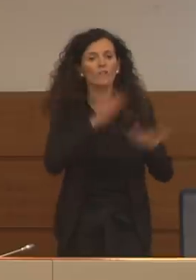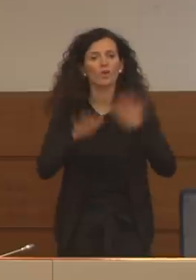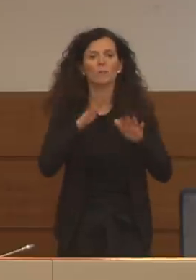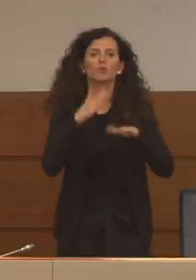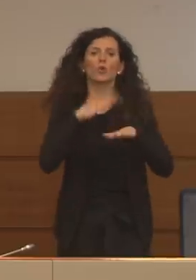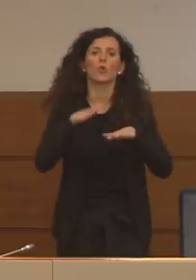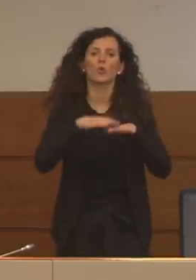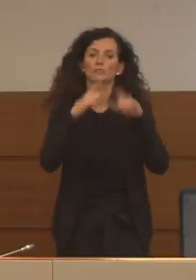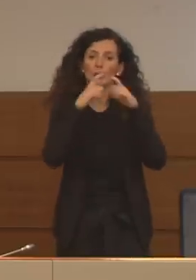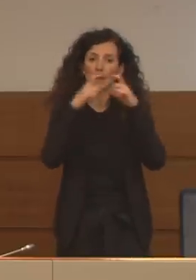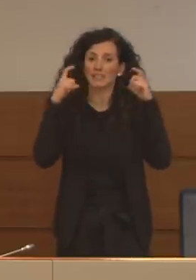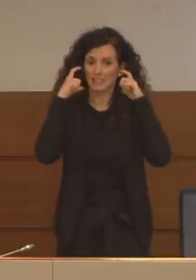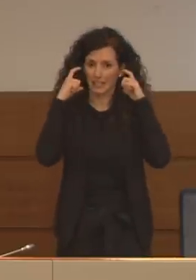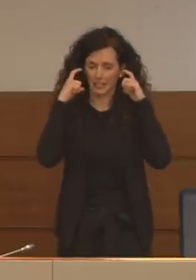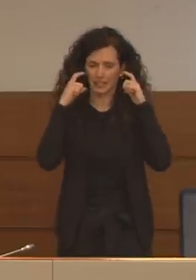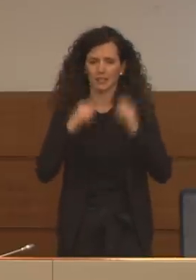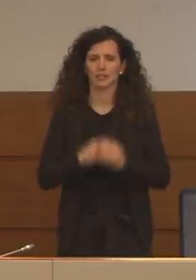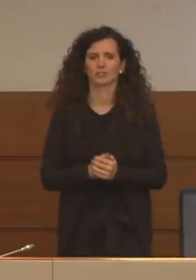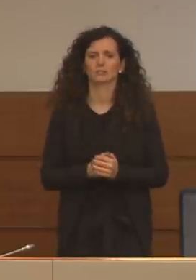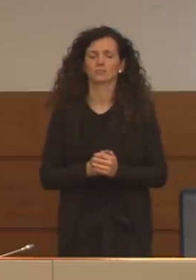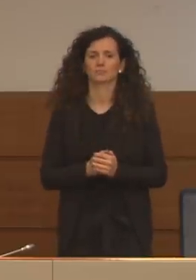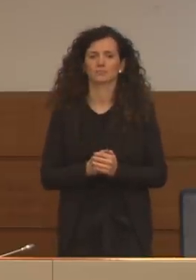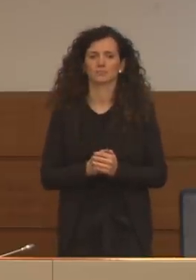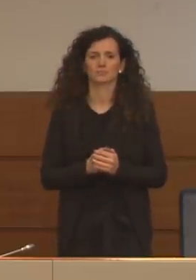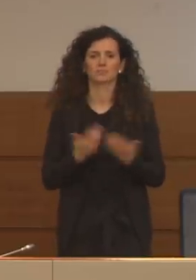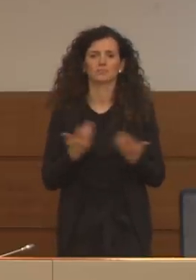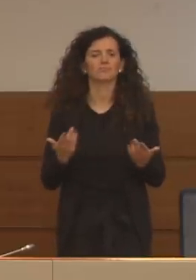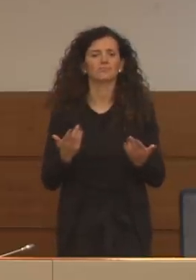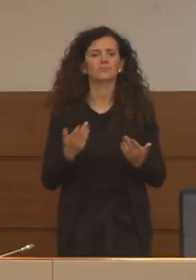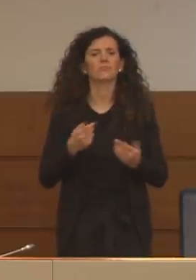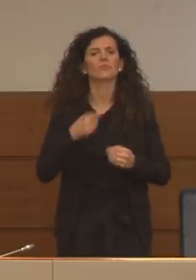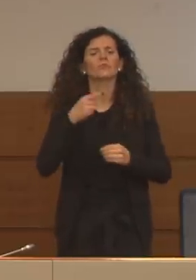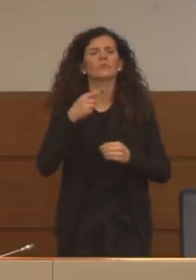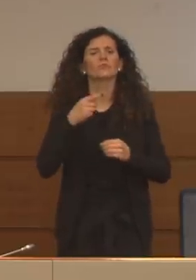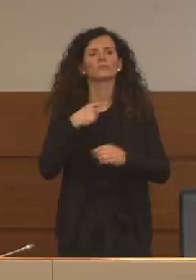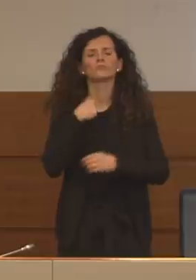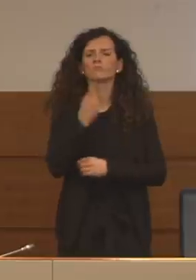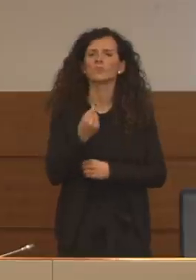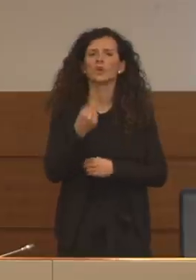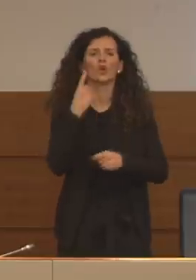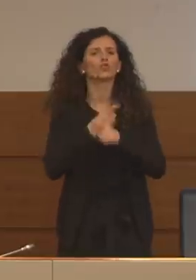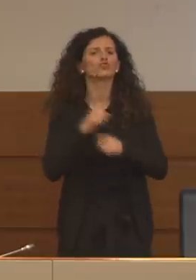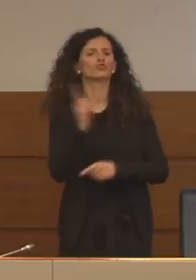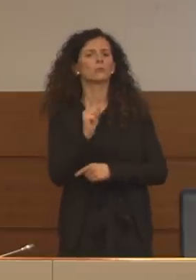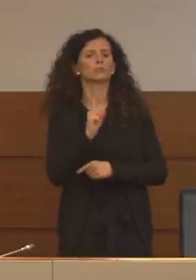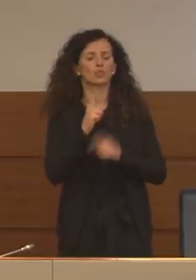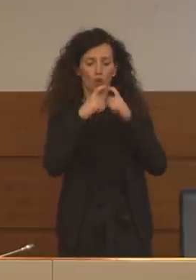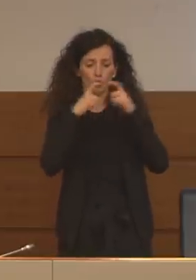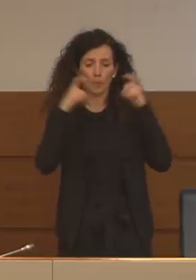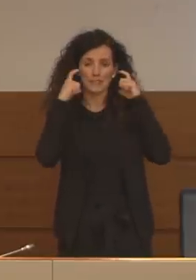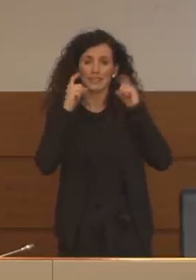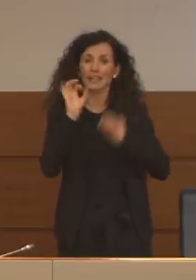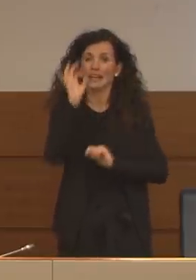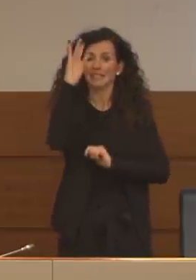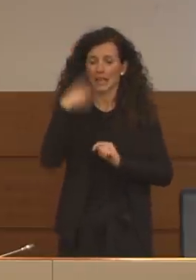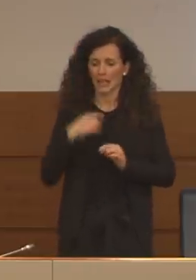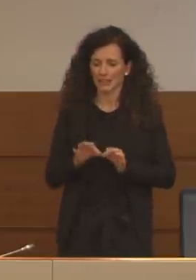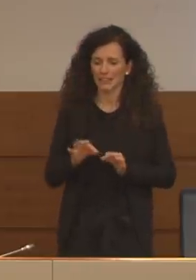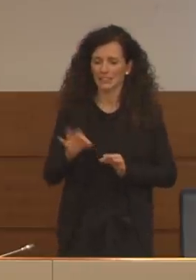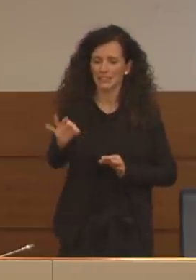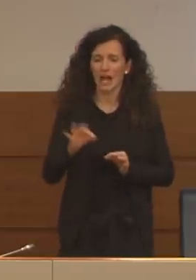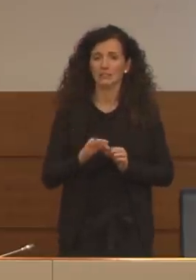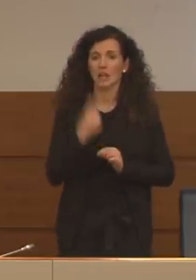il principio è non c'è bisogno della mascherina se si mantiene quella distanza di un metro